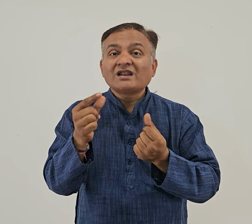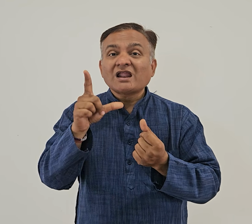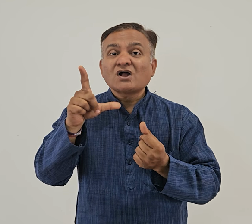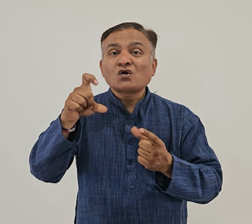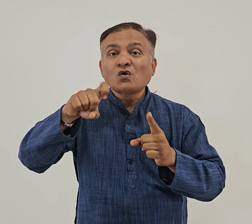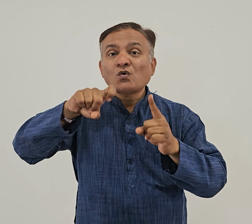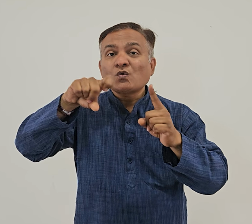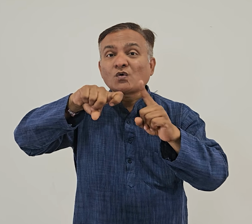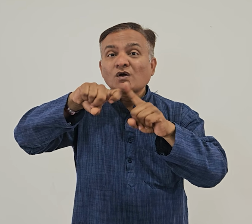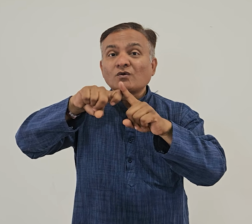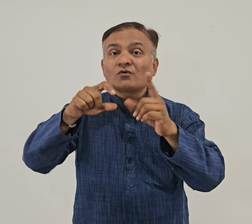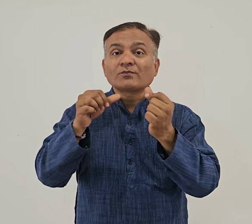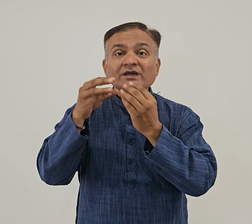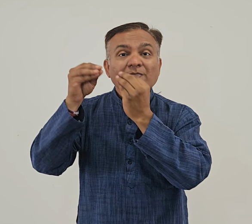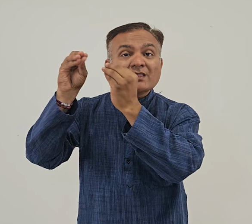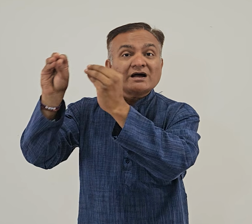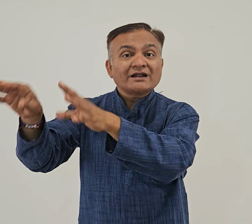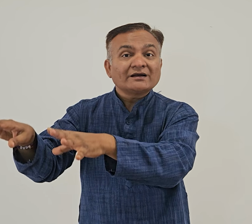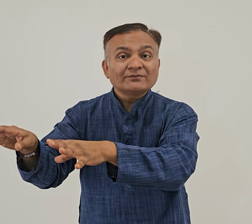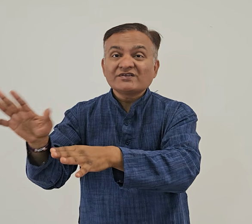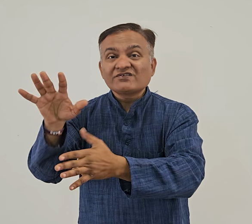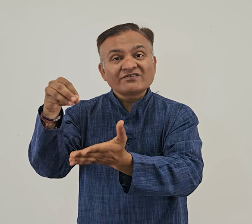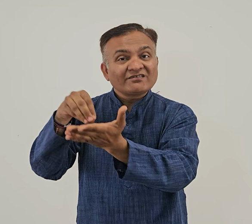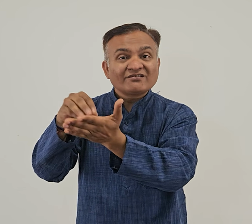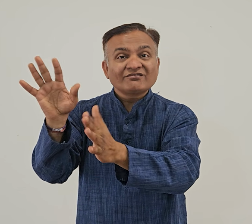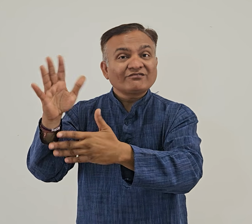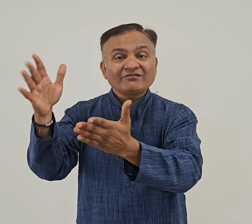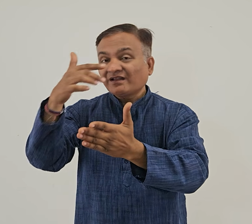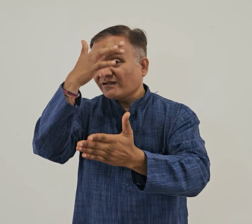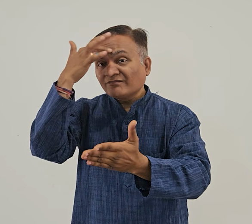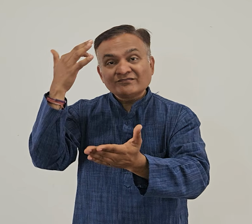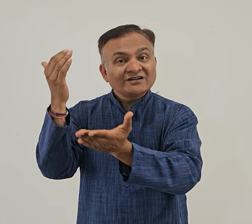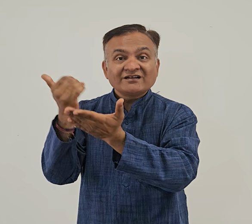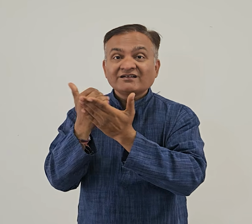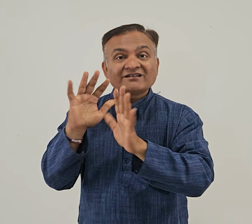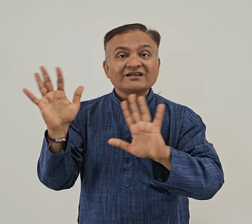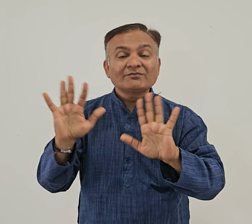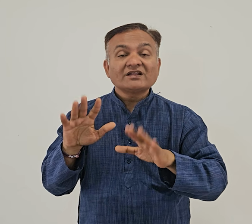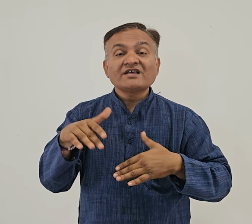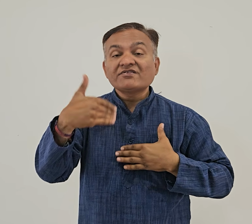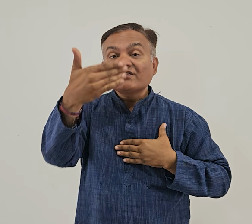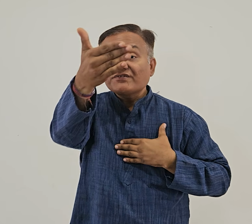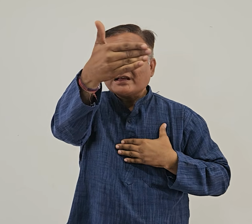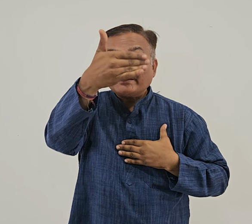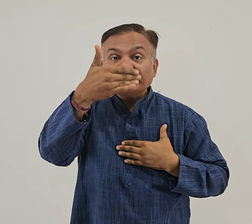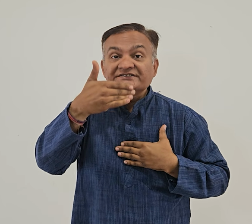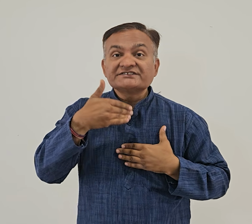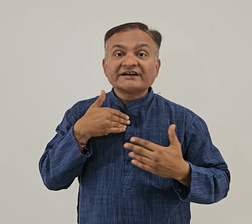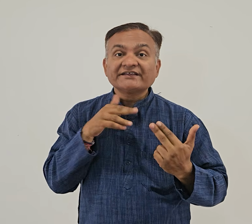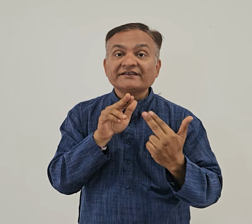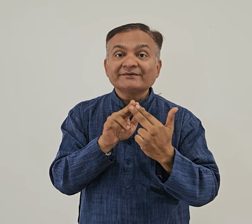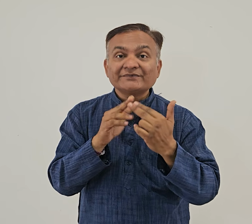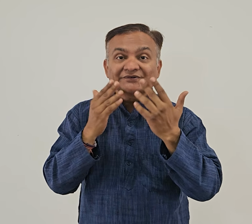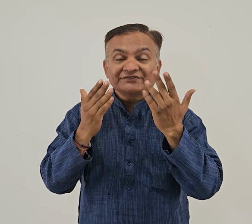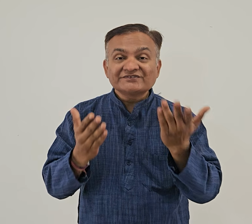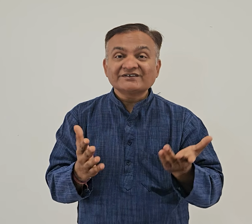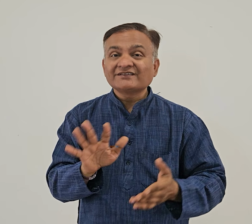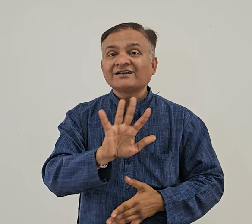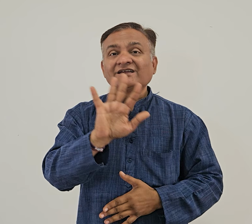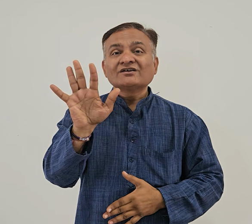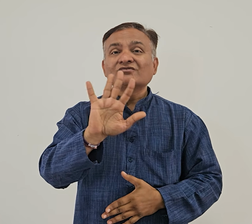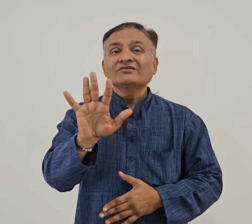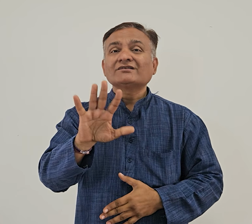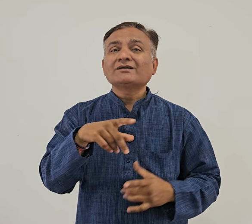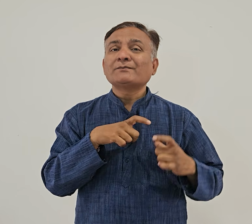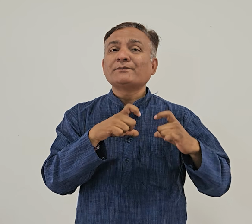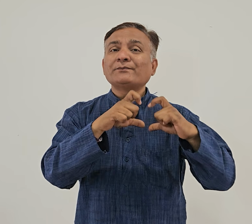તને આવું પુણ્ય નહીં બંધાય. અને આ તો સામે ચાલીને તારે કશું જ કરવાનું નથી, માત્ર પ્રેમથી તું